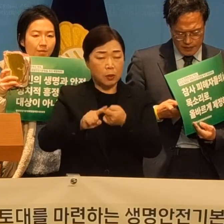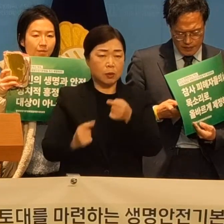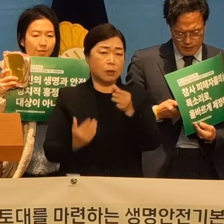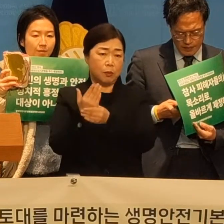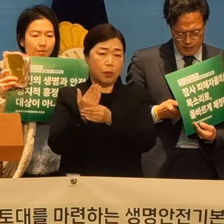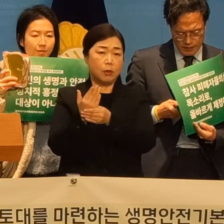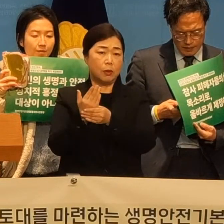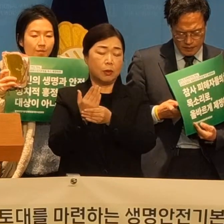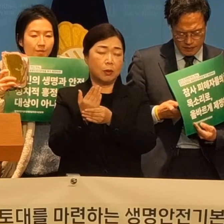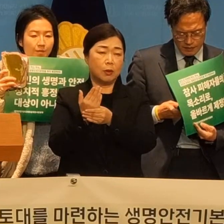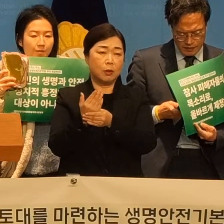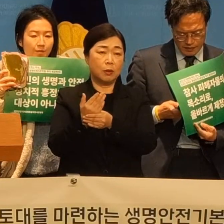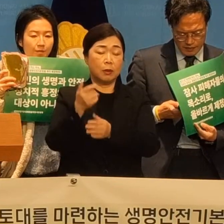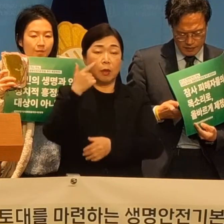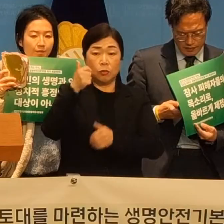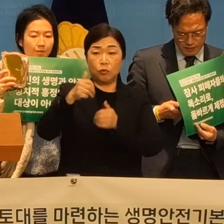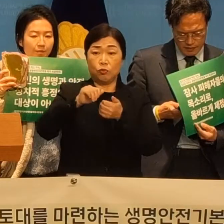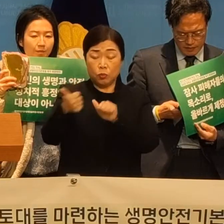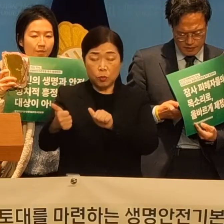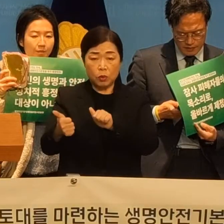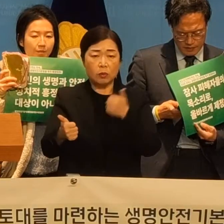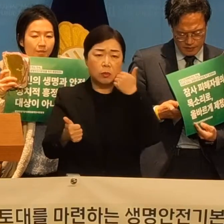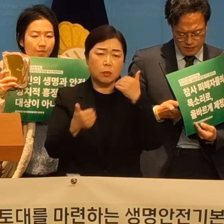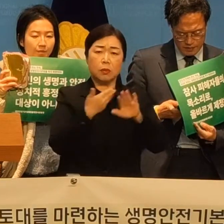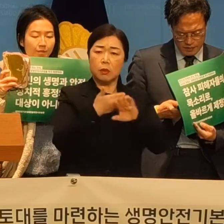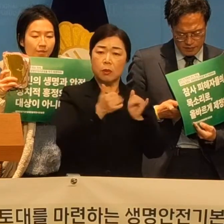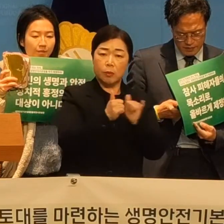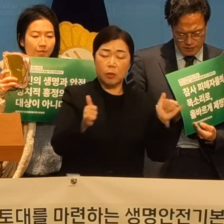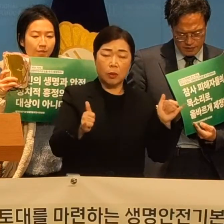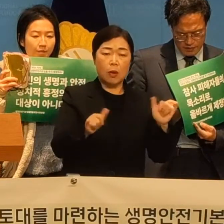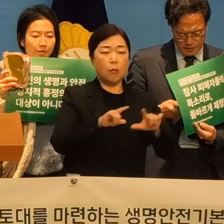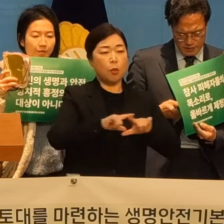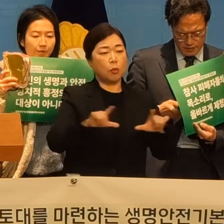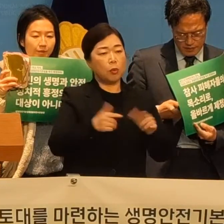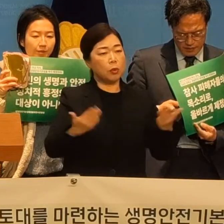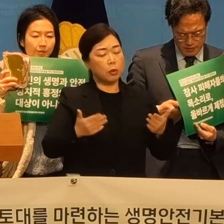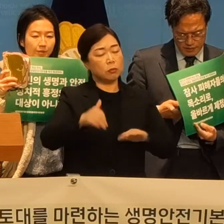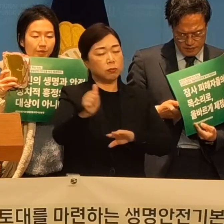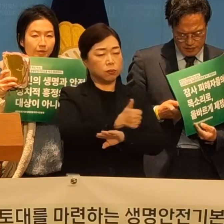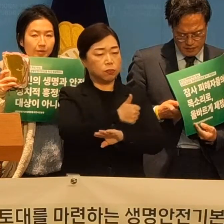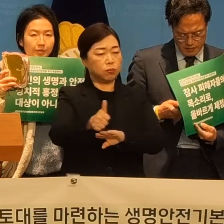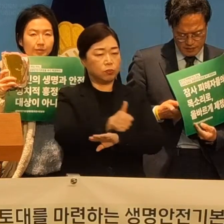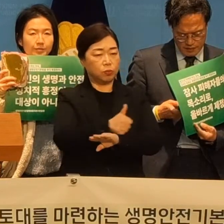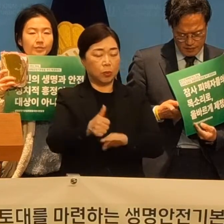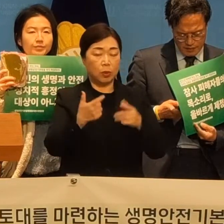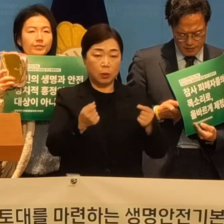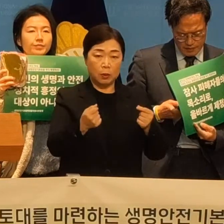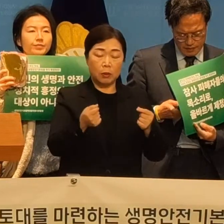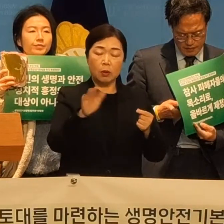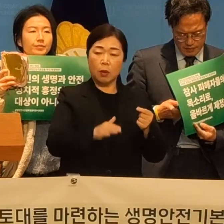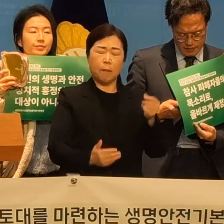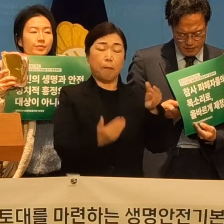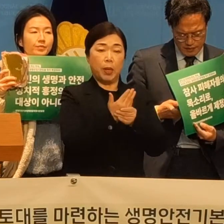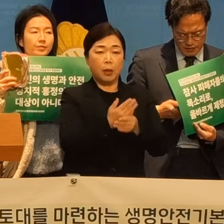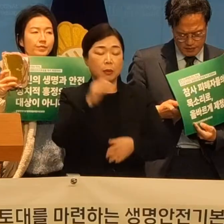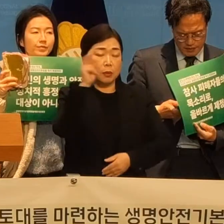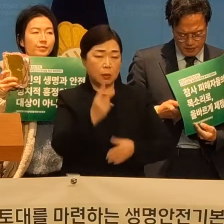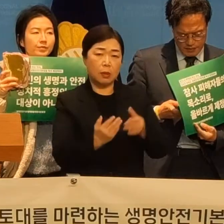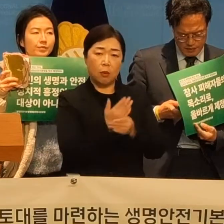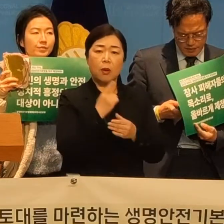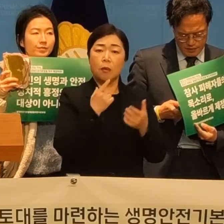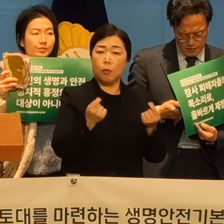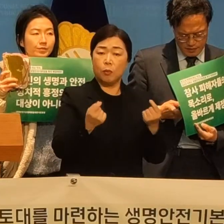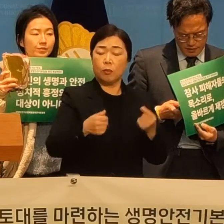저희 아버지의 죽음은 누군가에겐 너무나 평범한 하루 속에서 벌어진 하나의 사고처럼 보일지 모릅니다. 하지만